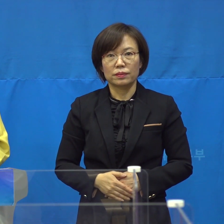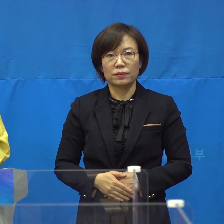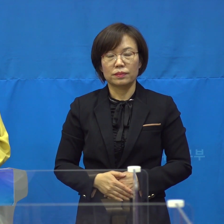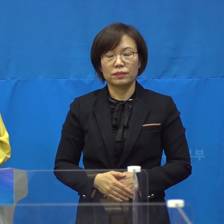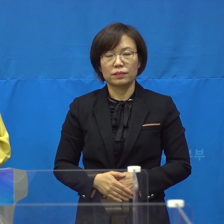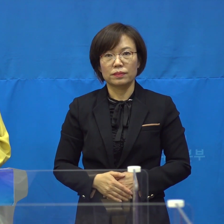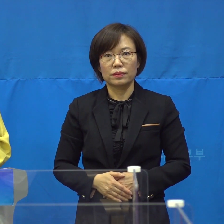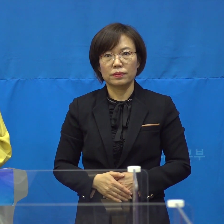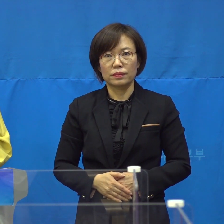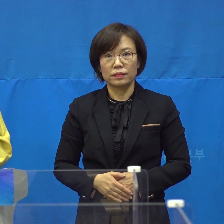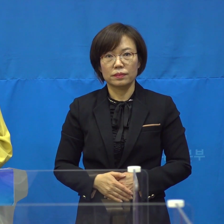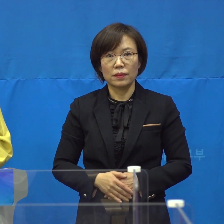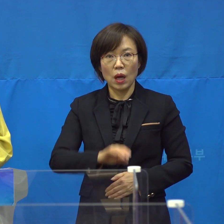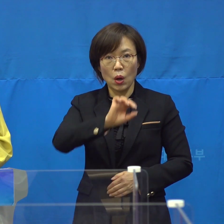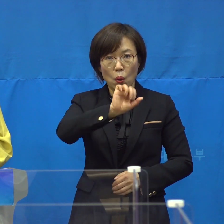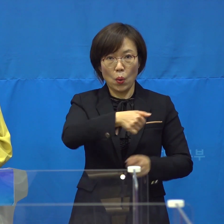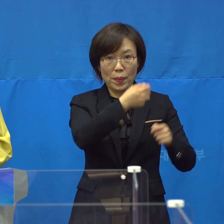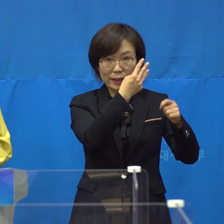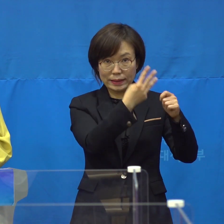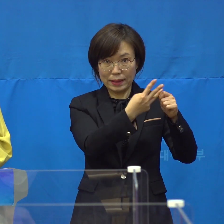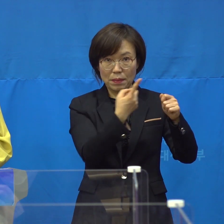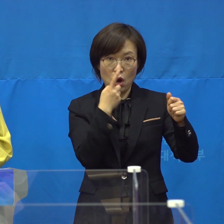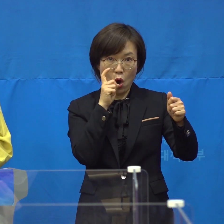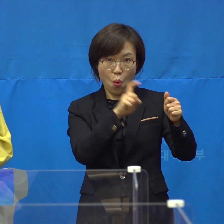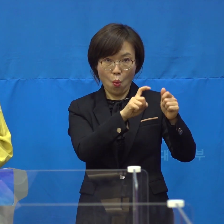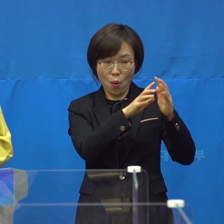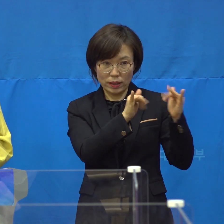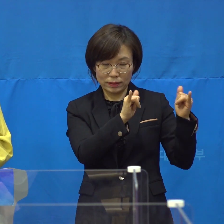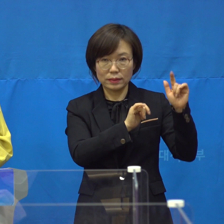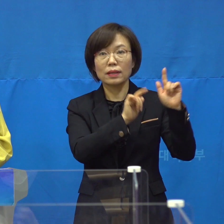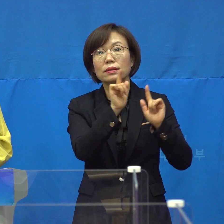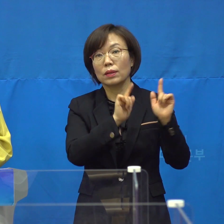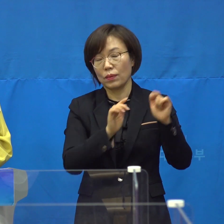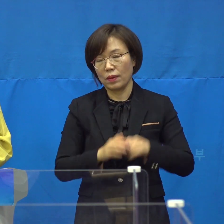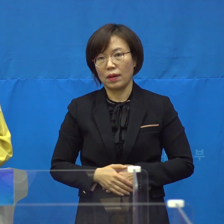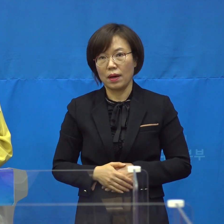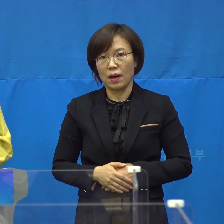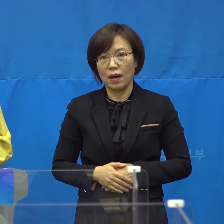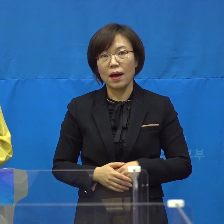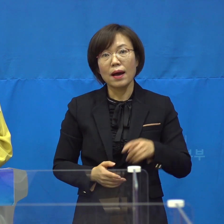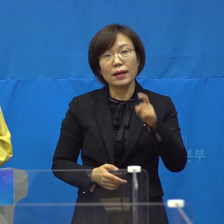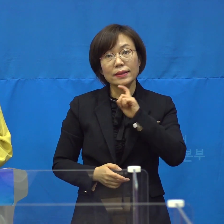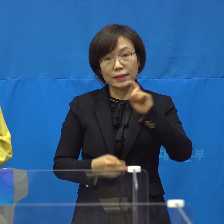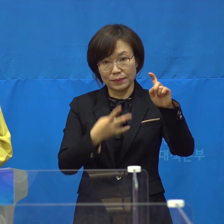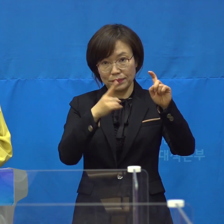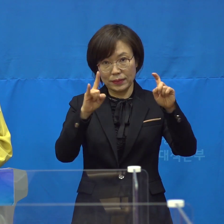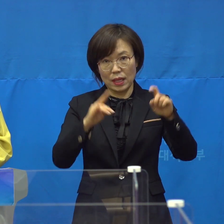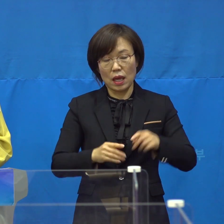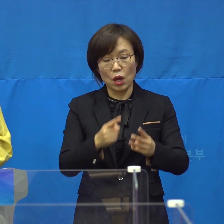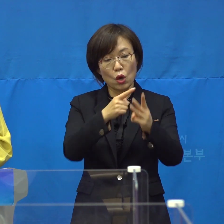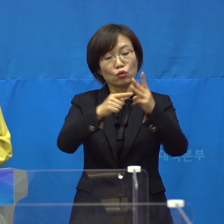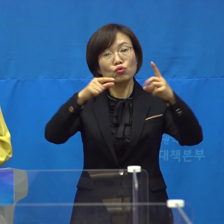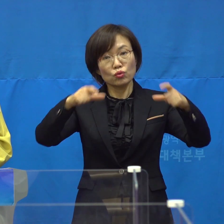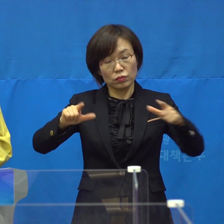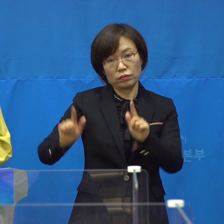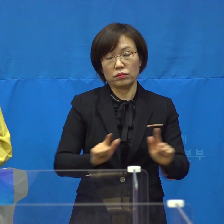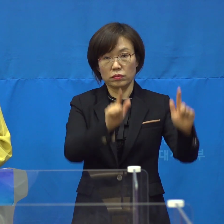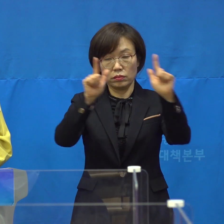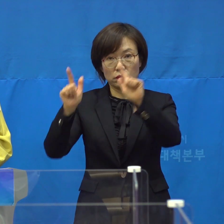11페이지입니다. 울산 503번 확진자 현황입니다. 10대로 울산 울주군